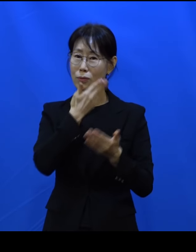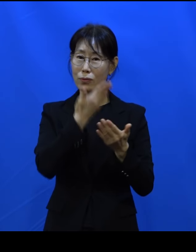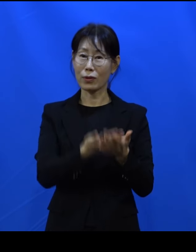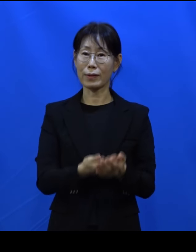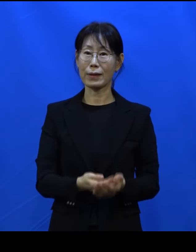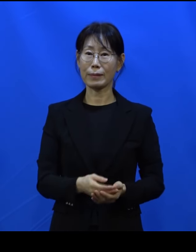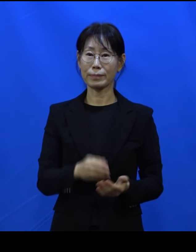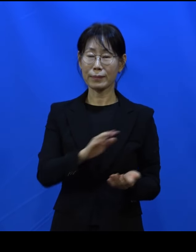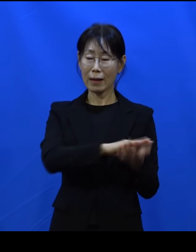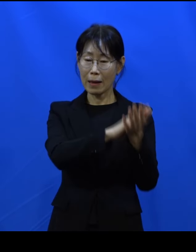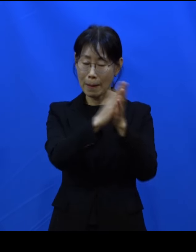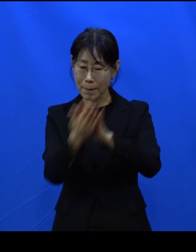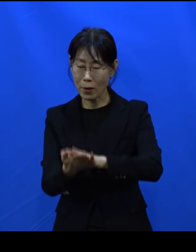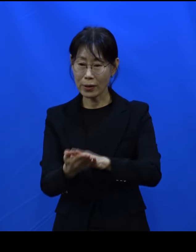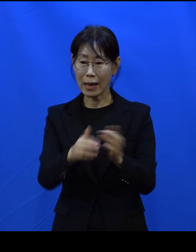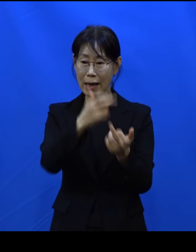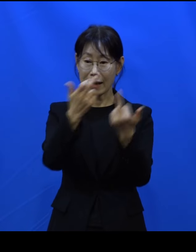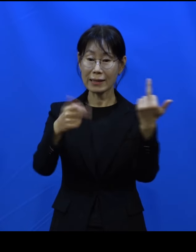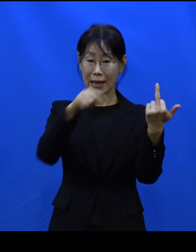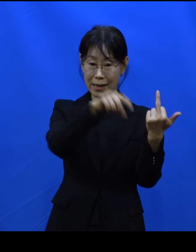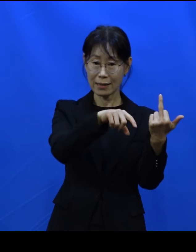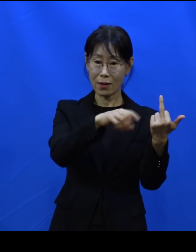베드로가 막 야단을 떨었는데도